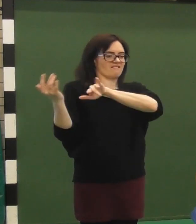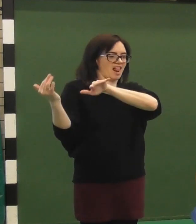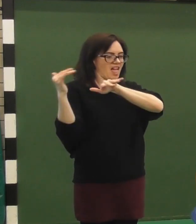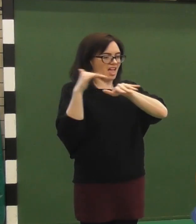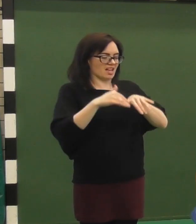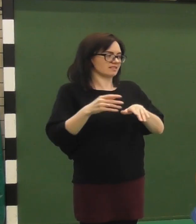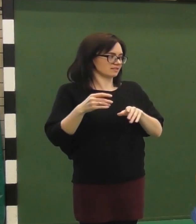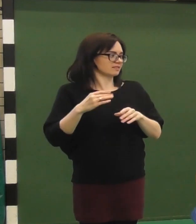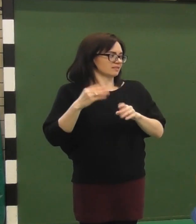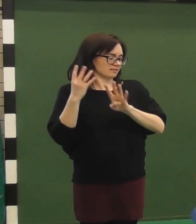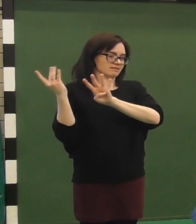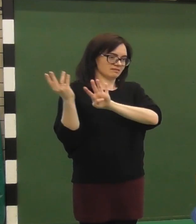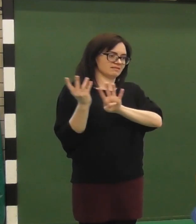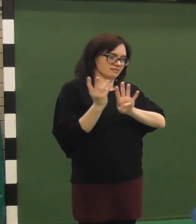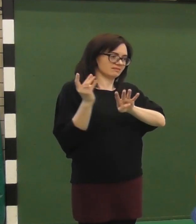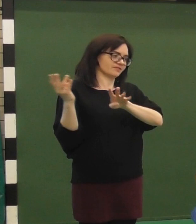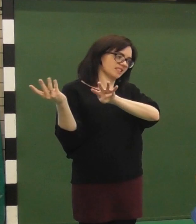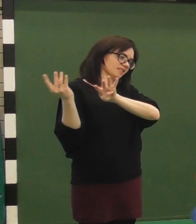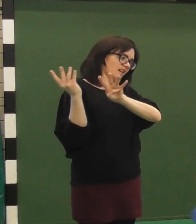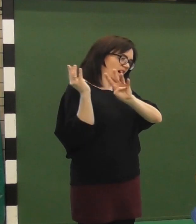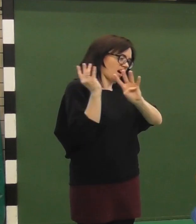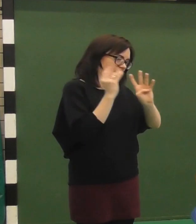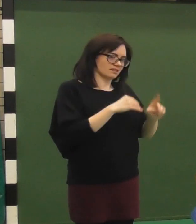vesztességük volt, és kellett nekik visszavonulni.